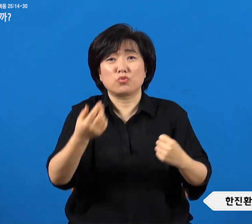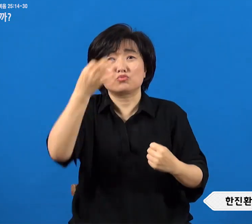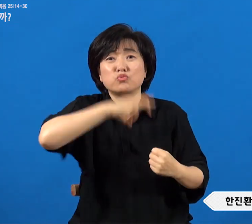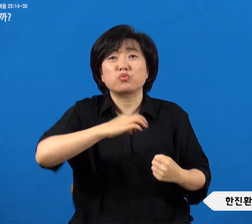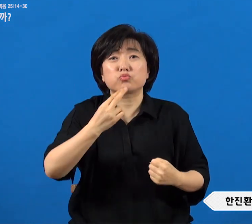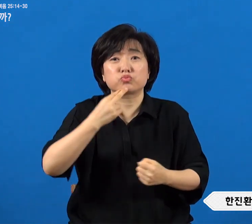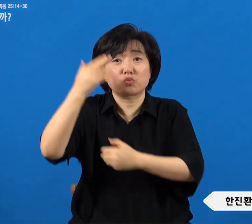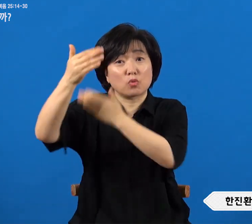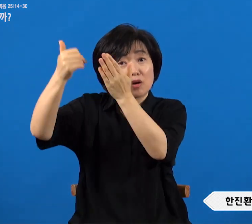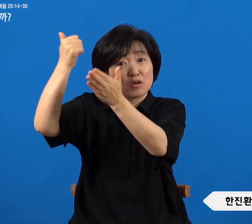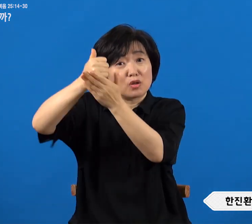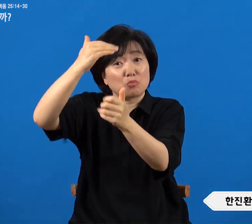하나님이 불러가시면 바나나 껍질에